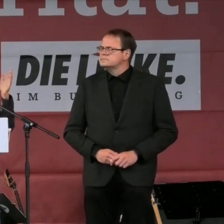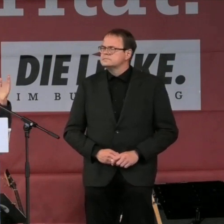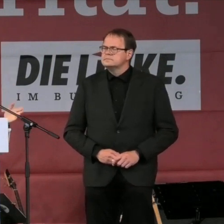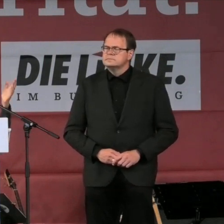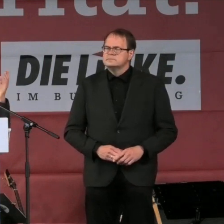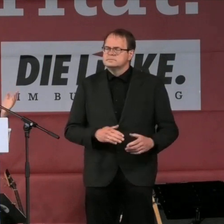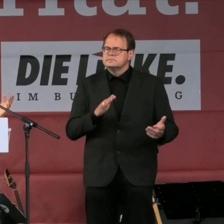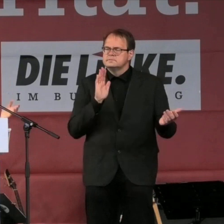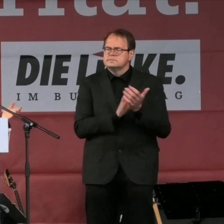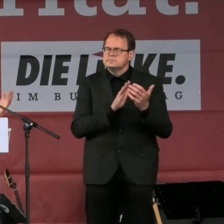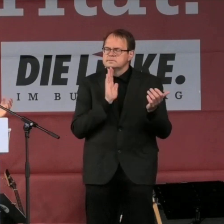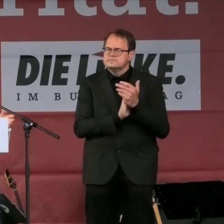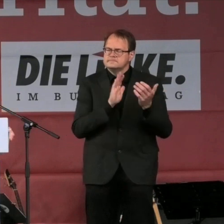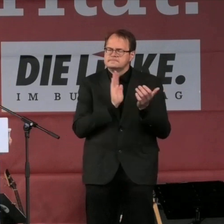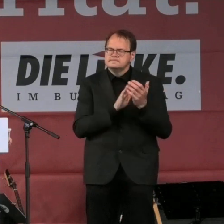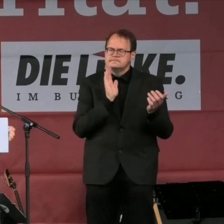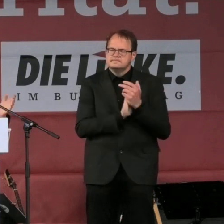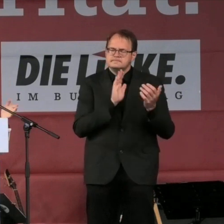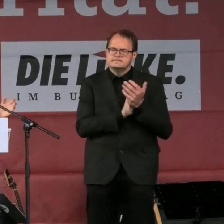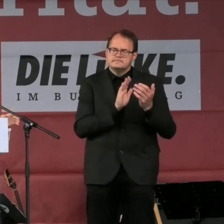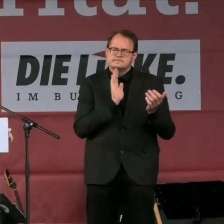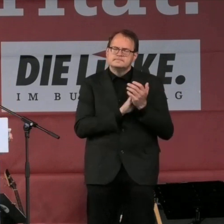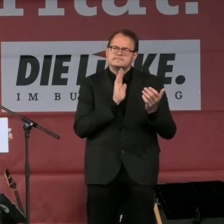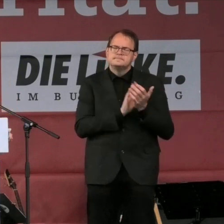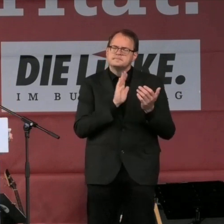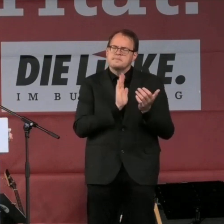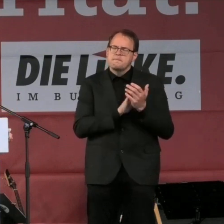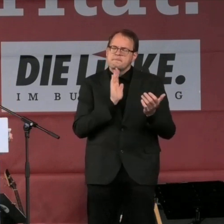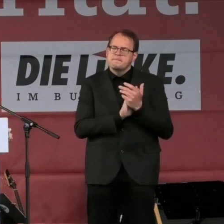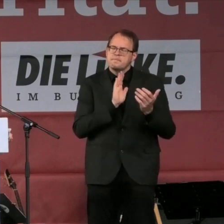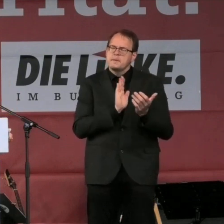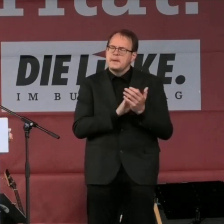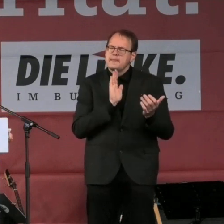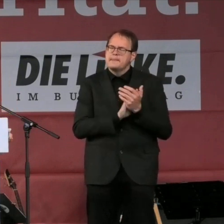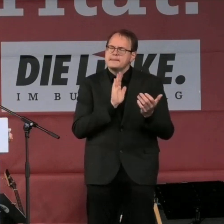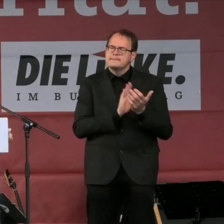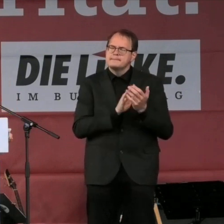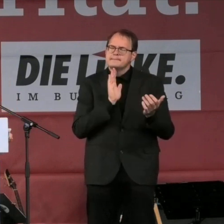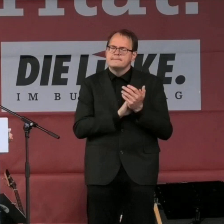sie für menschen die frieden wollen nicht mehr wählbar das muss man ganz klar immer wieder sagen